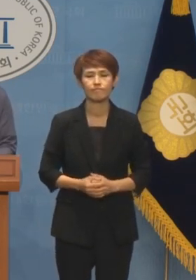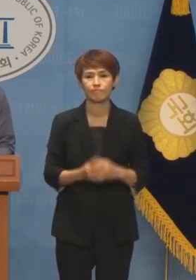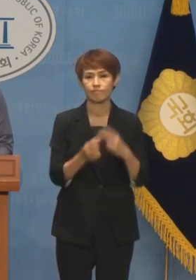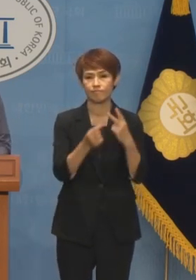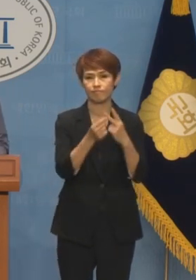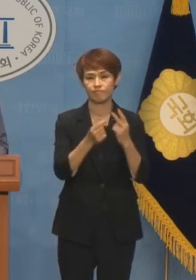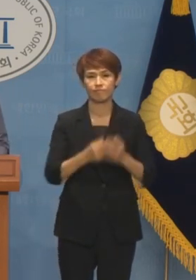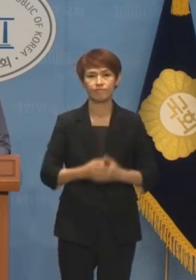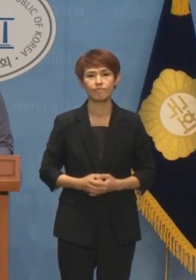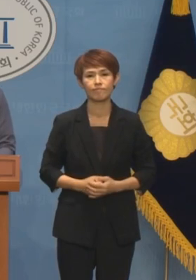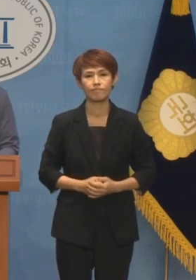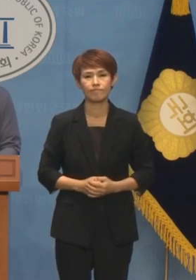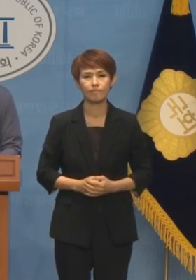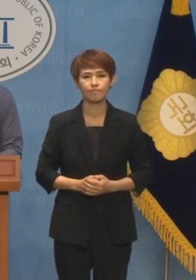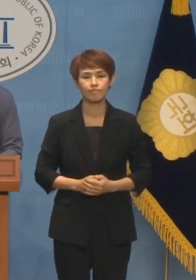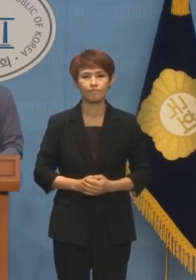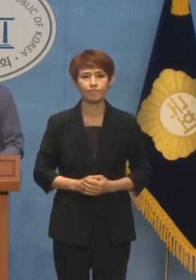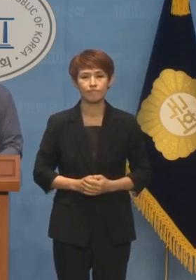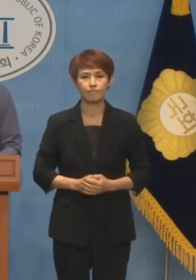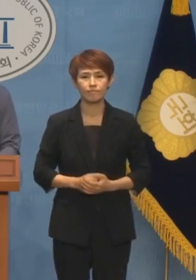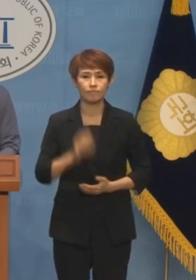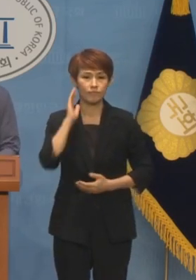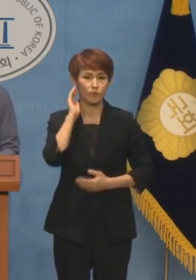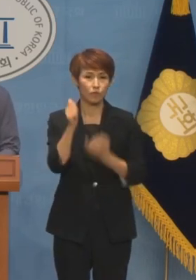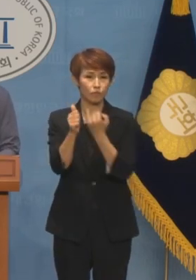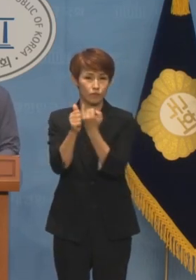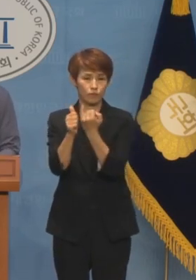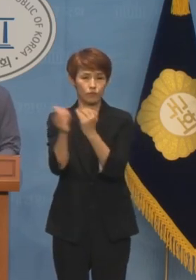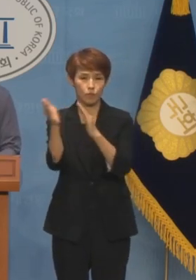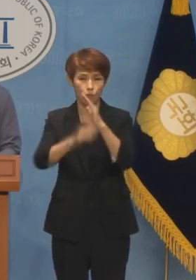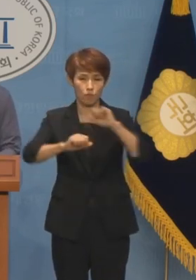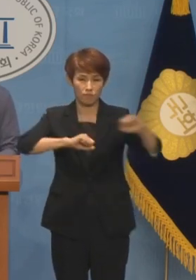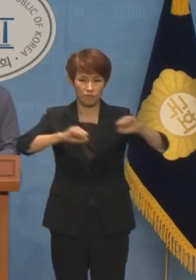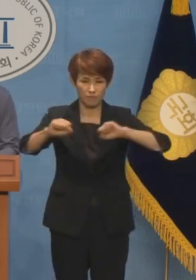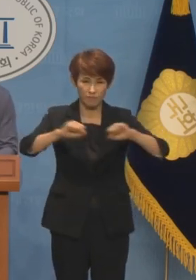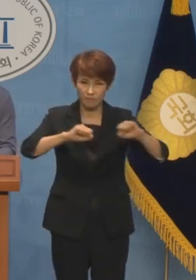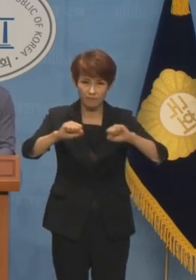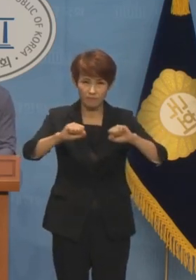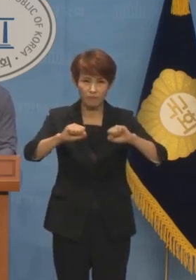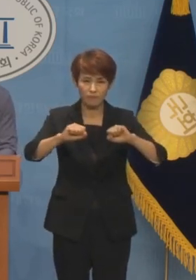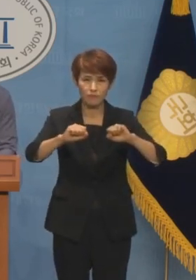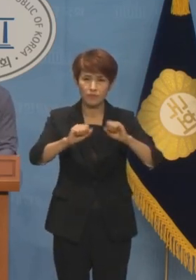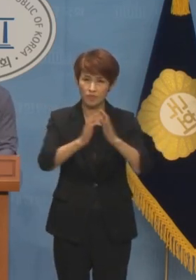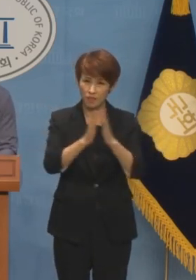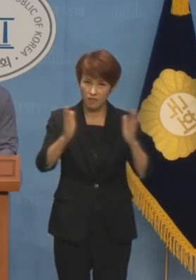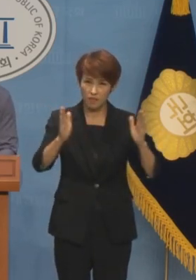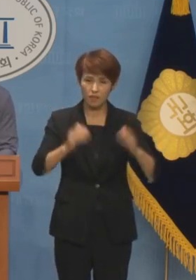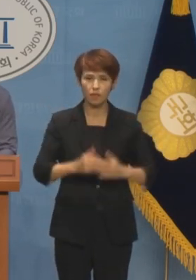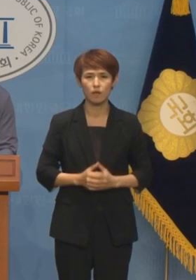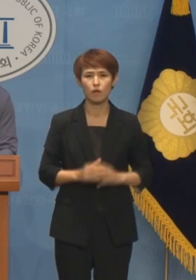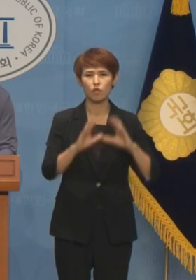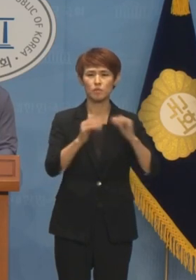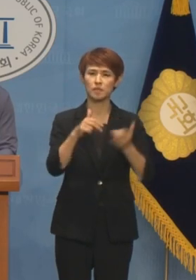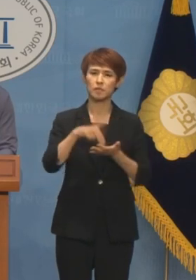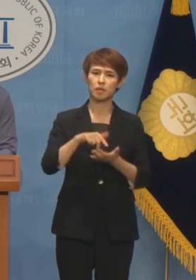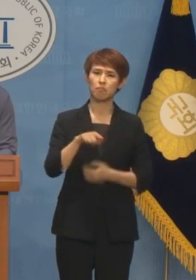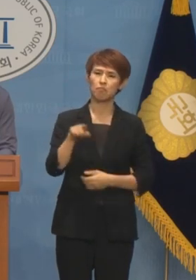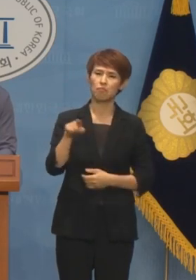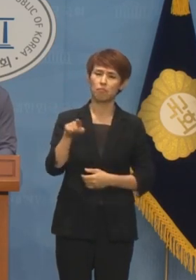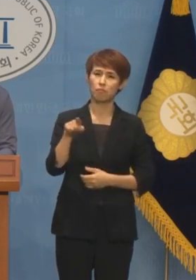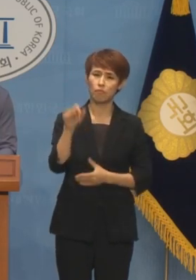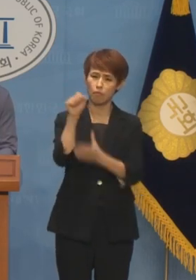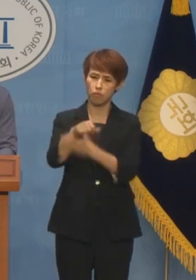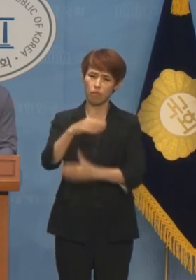두 번째입니다. 김건희 여사의 공식 행보, 우리 국민들은 여전히 승인하지